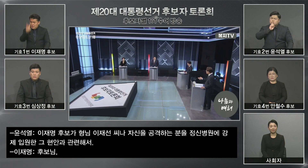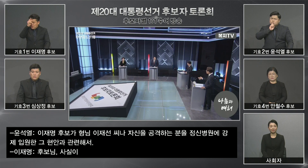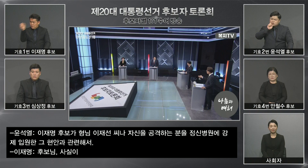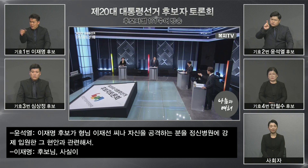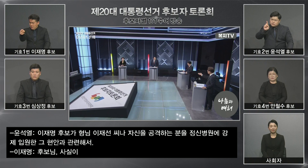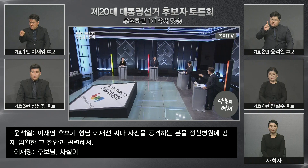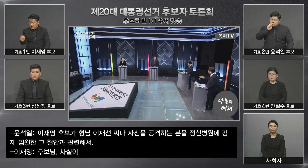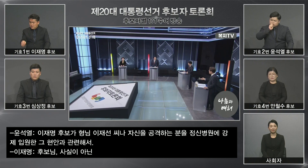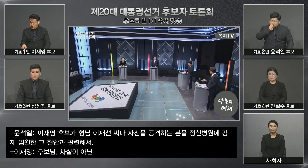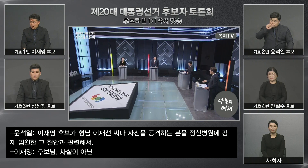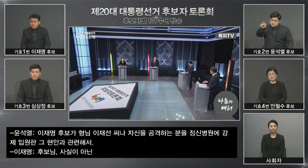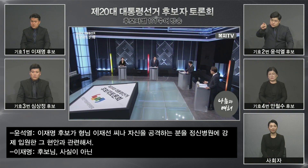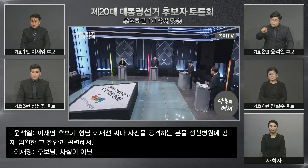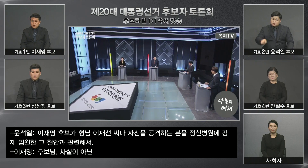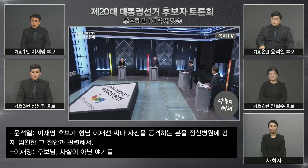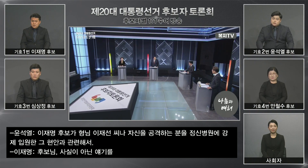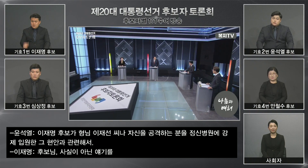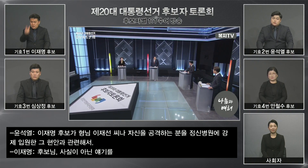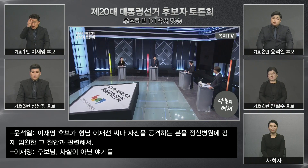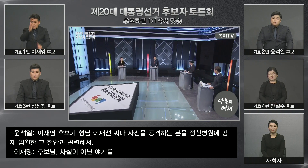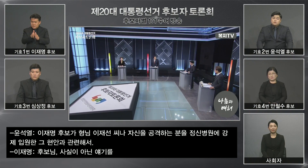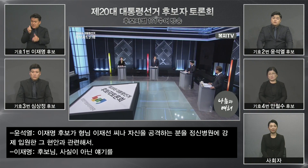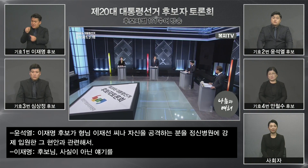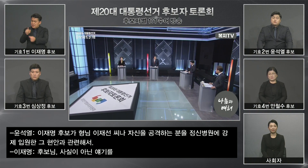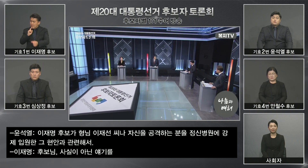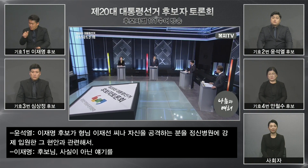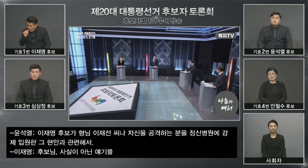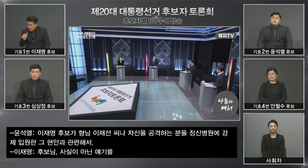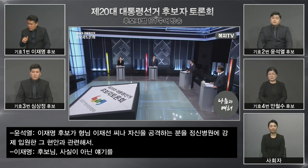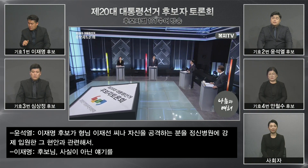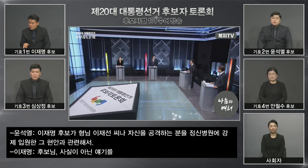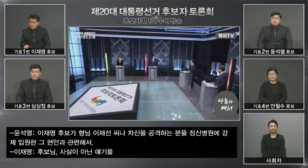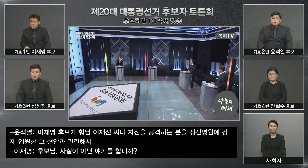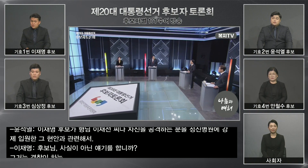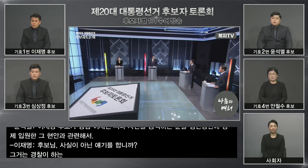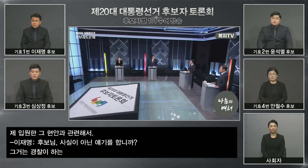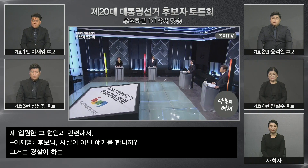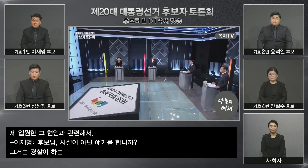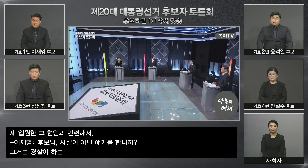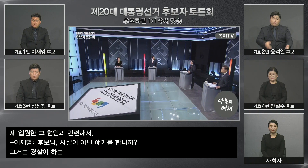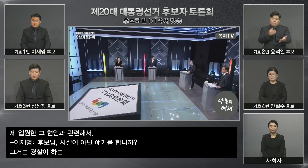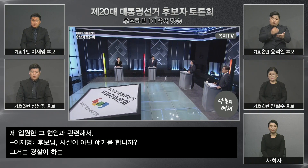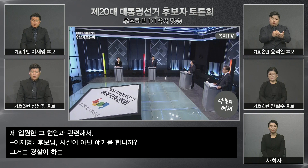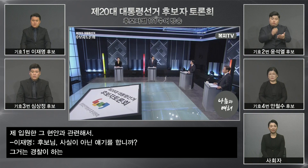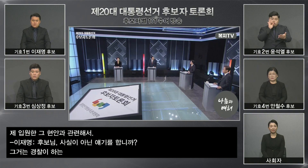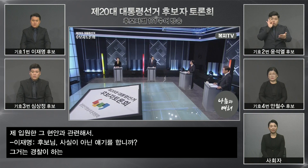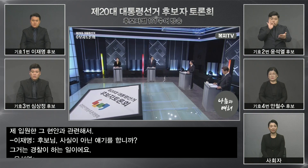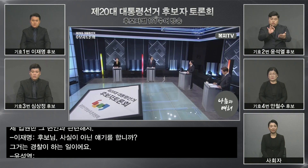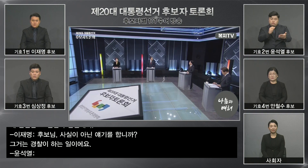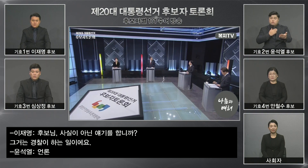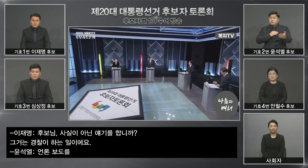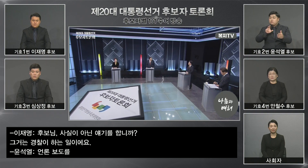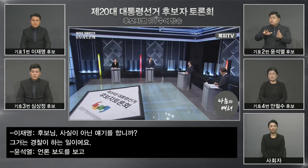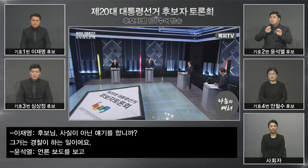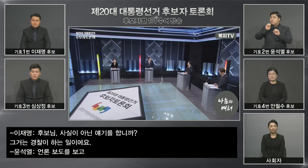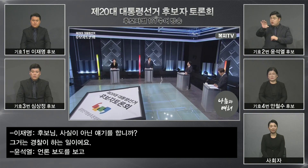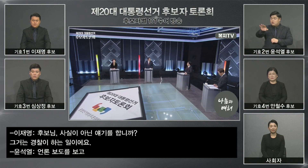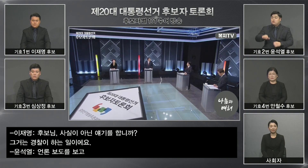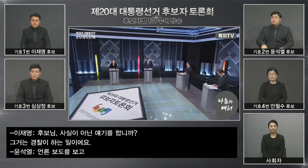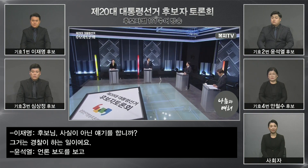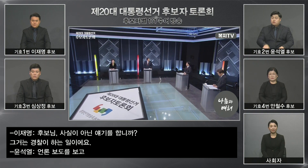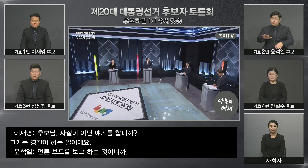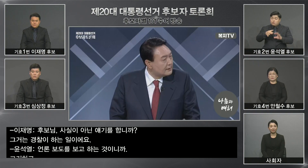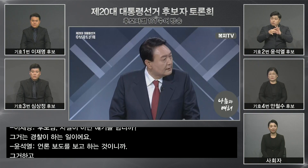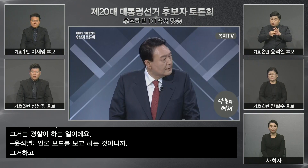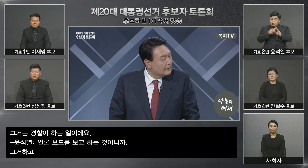가만히 일이에요. 계세요? 경찰이 네. 시장이 시킨 걸 합니까? 네. 언론 보도를 보고 하는 것이니까 그거하고 관련해서 이런 말씀,